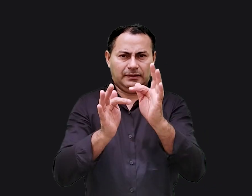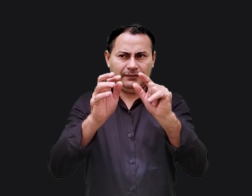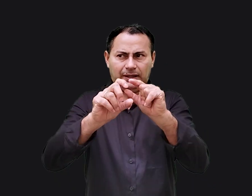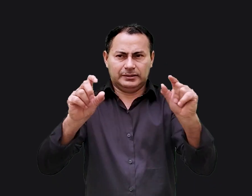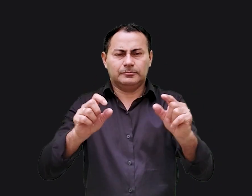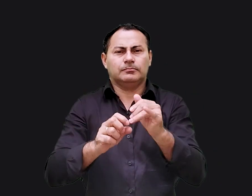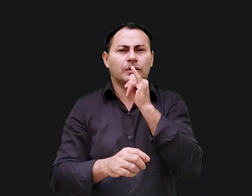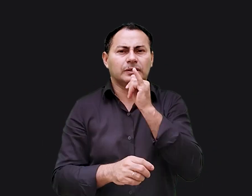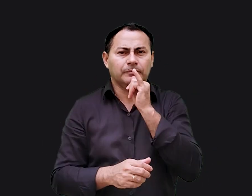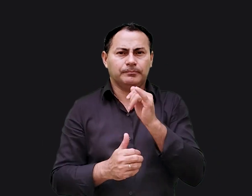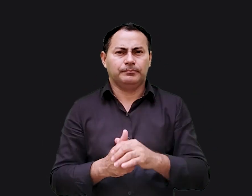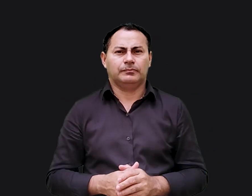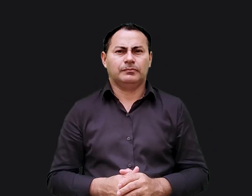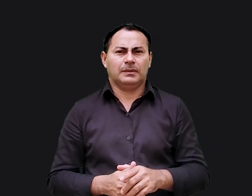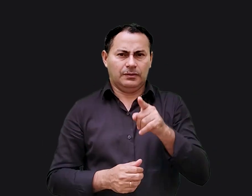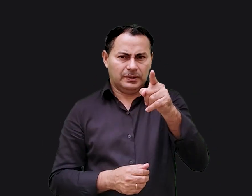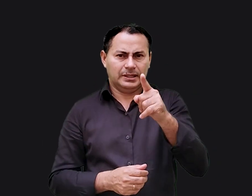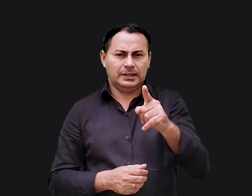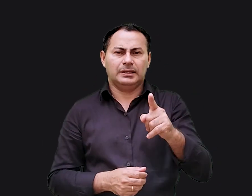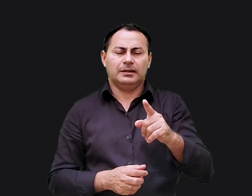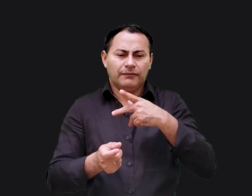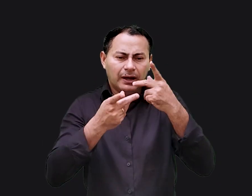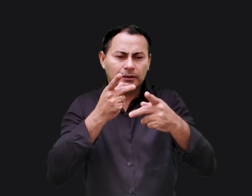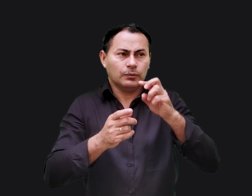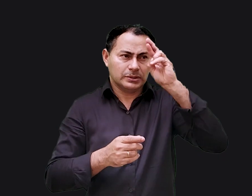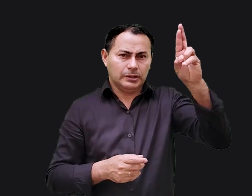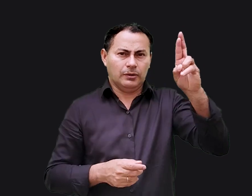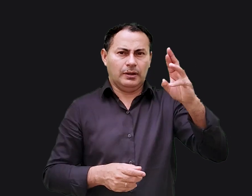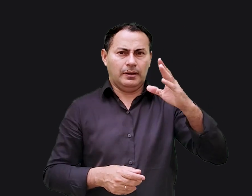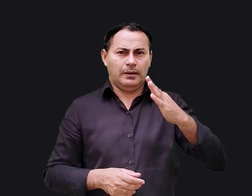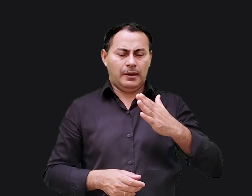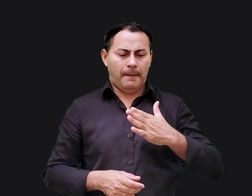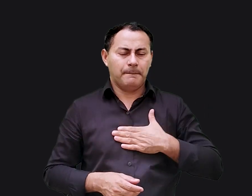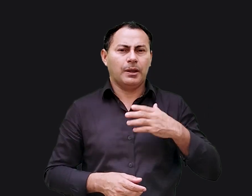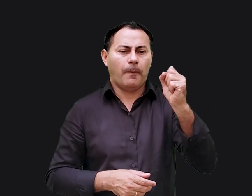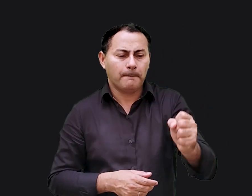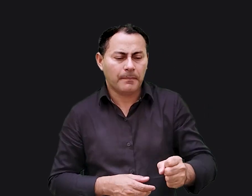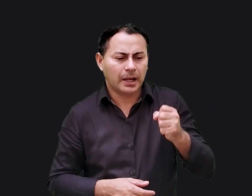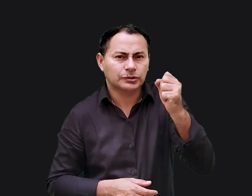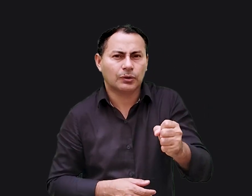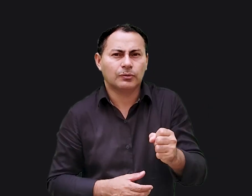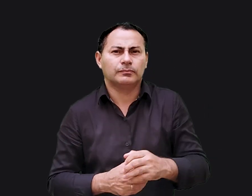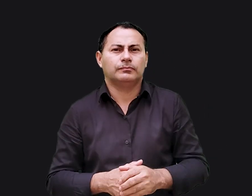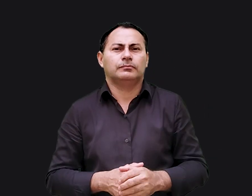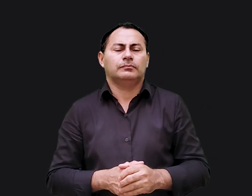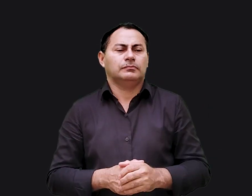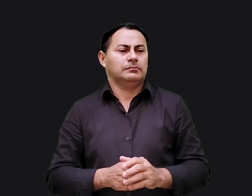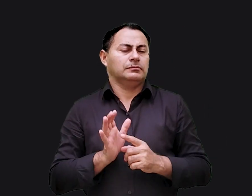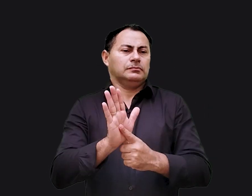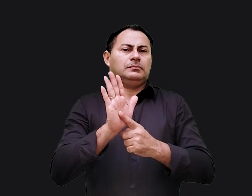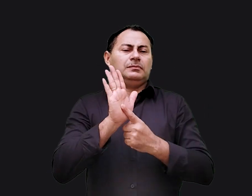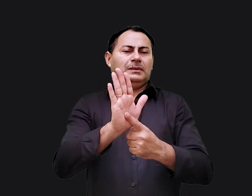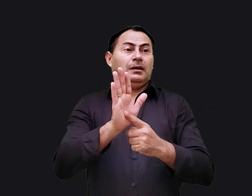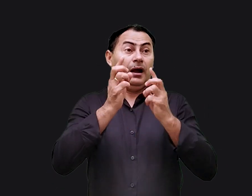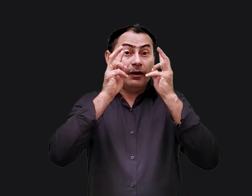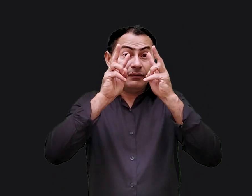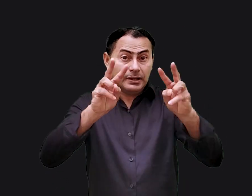da frase. Por exemplo, se você diz, o Senhor é meu pastor, escancara-se uma